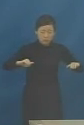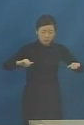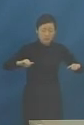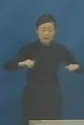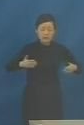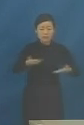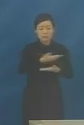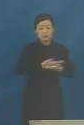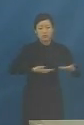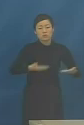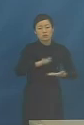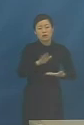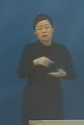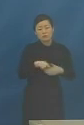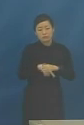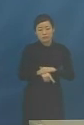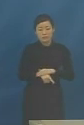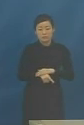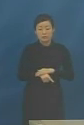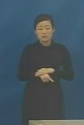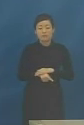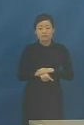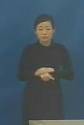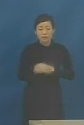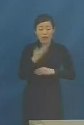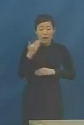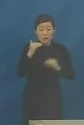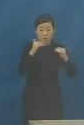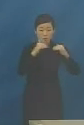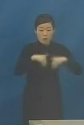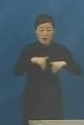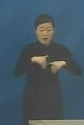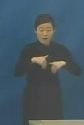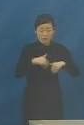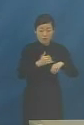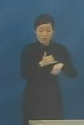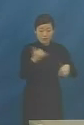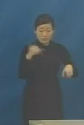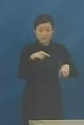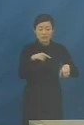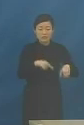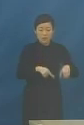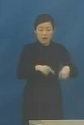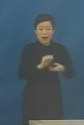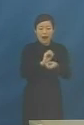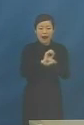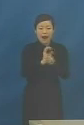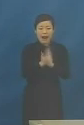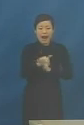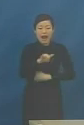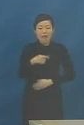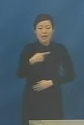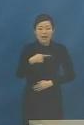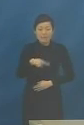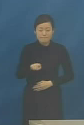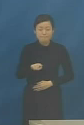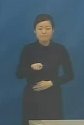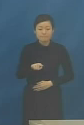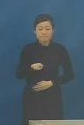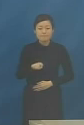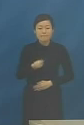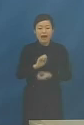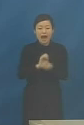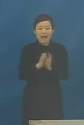ことなんですねで親たおやか3実績ではあの壁ん高槻という花びらのような木製の